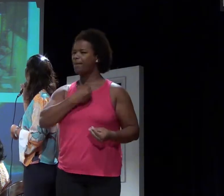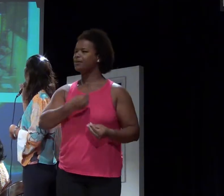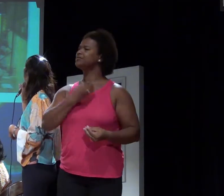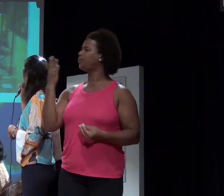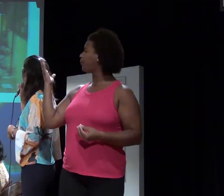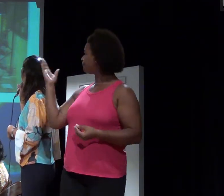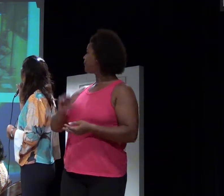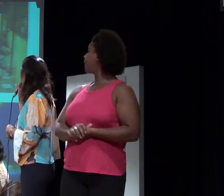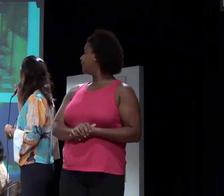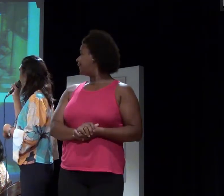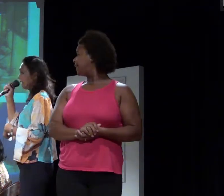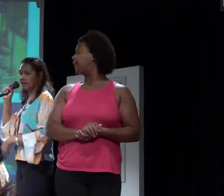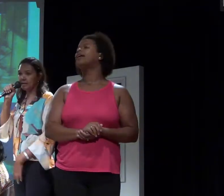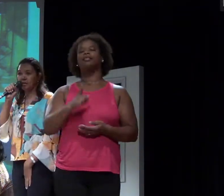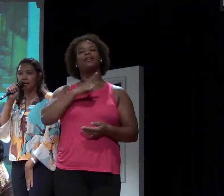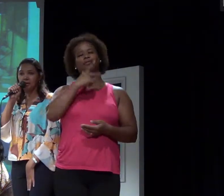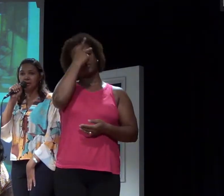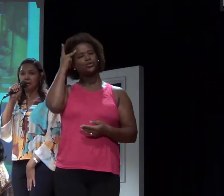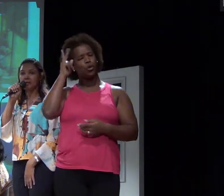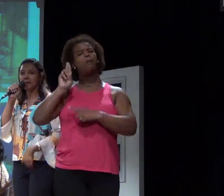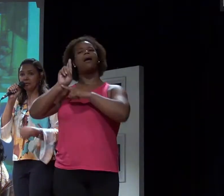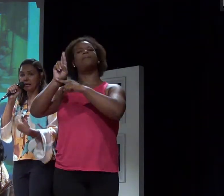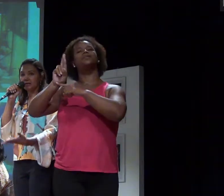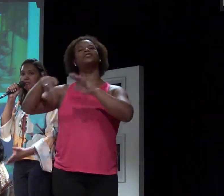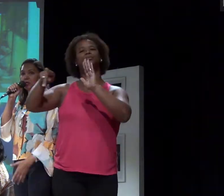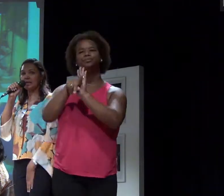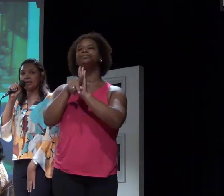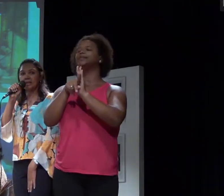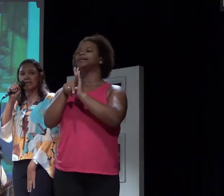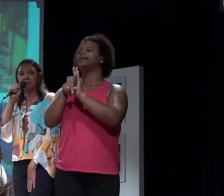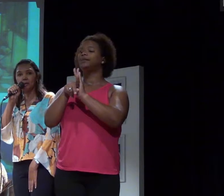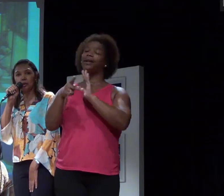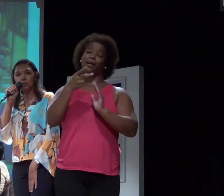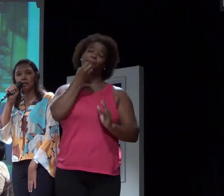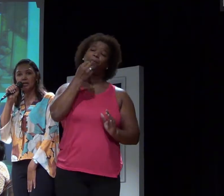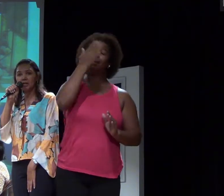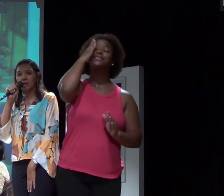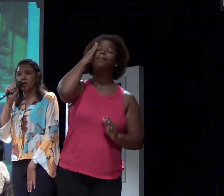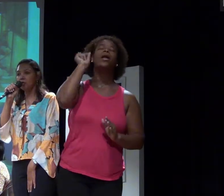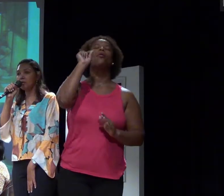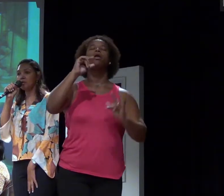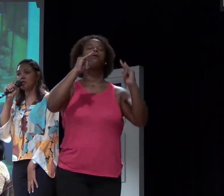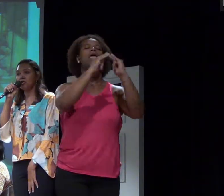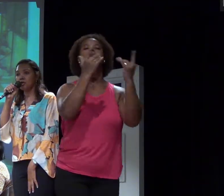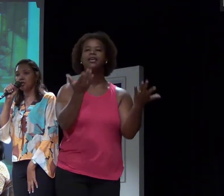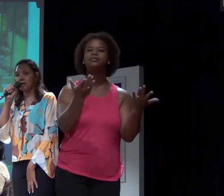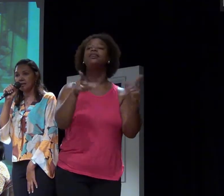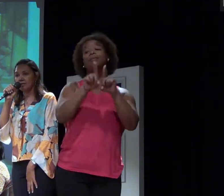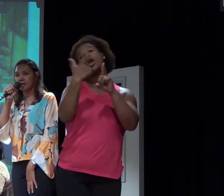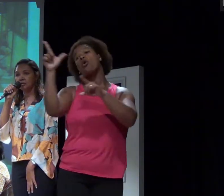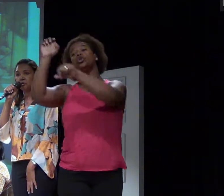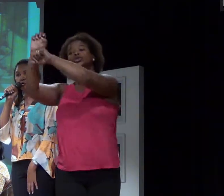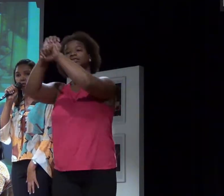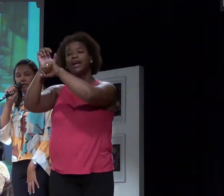Houve alguns representantes também, né? Para poder conhecer, saber quem é o ICES. Houve pessoas de outros